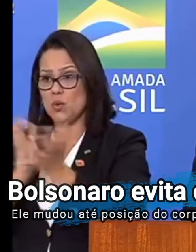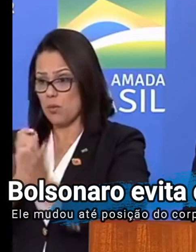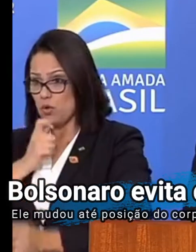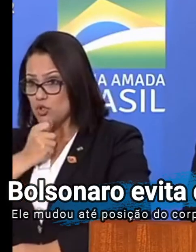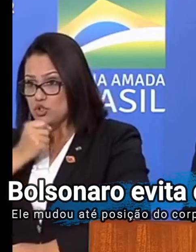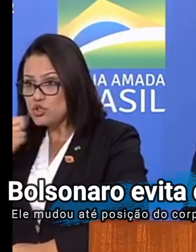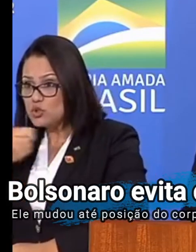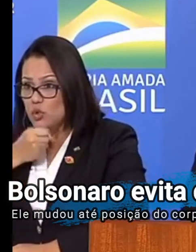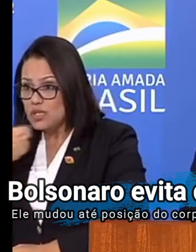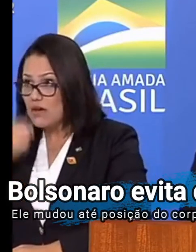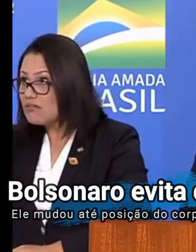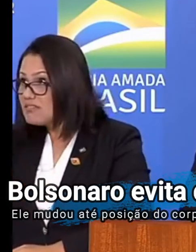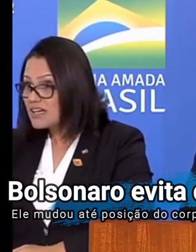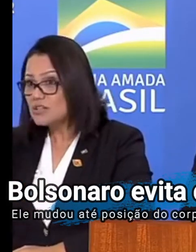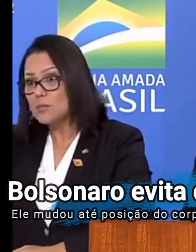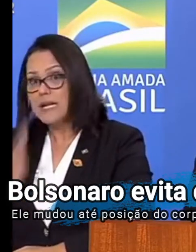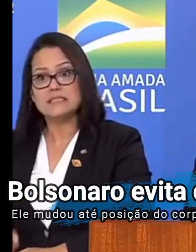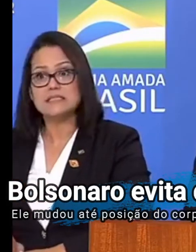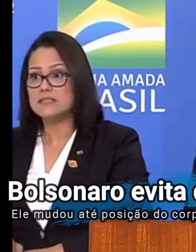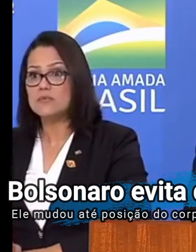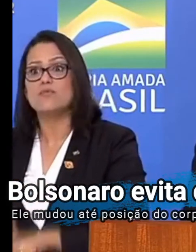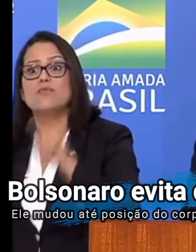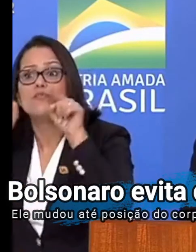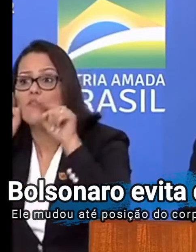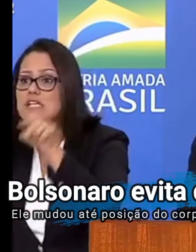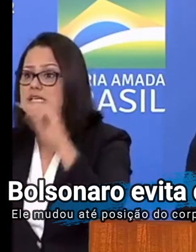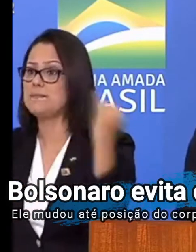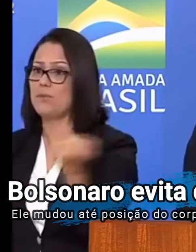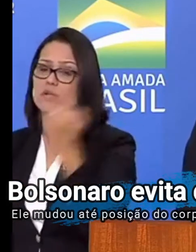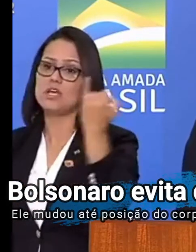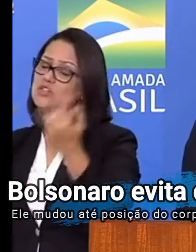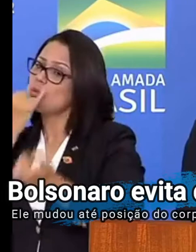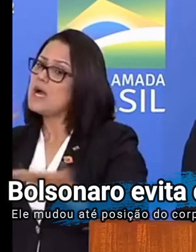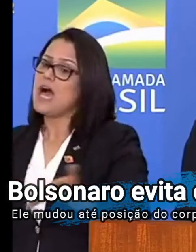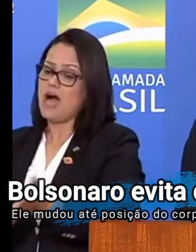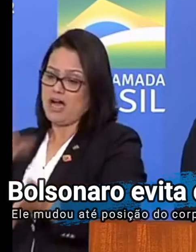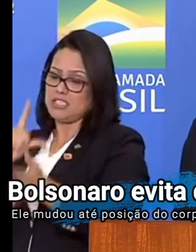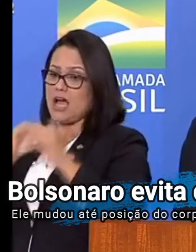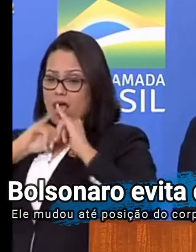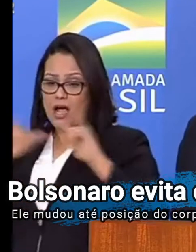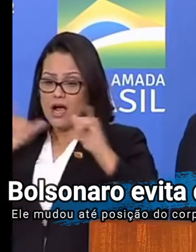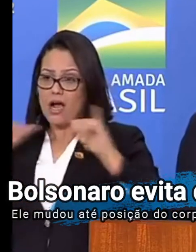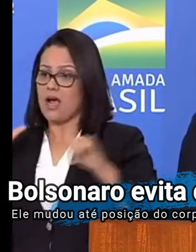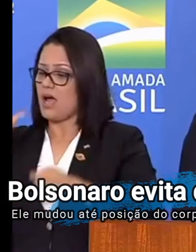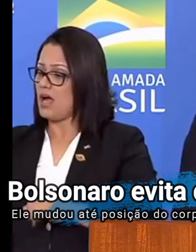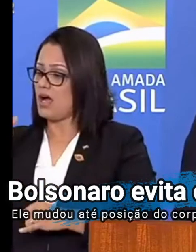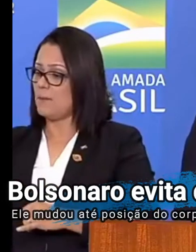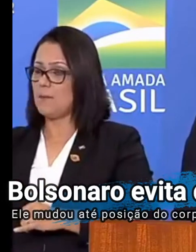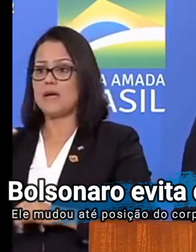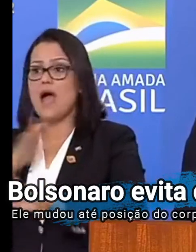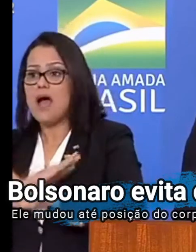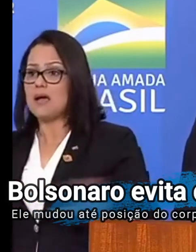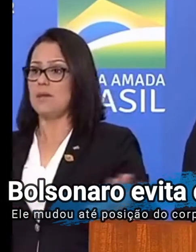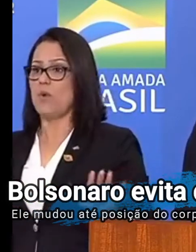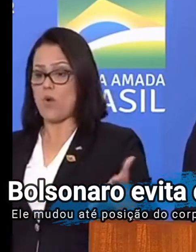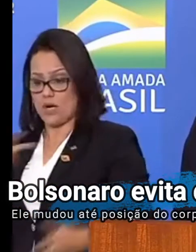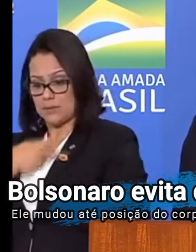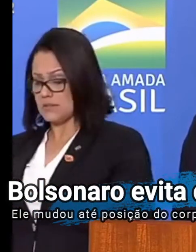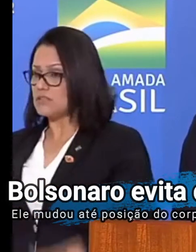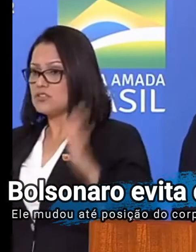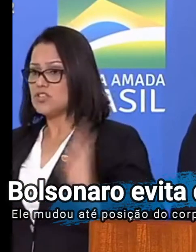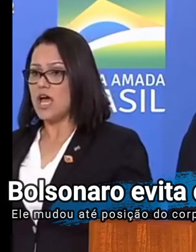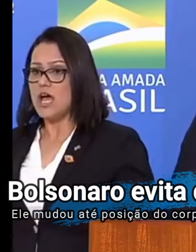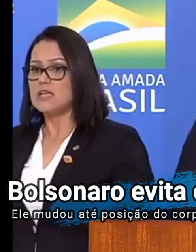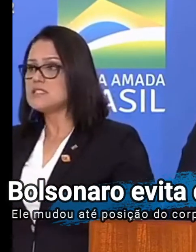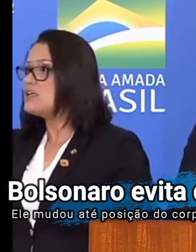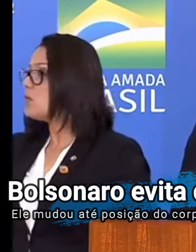a campanha acabou é o brasil agora se naná avião cair você